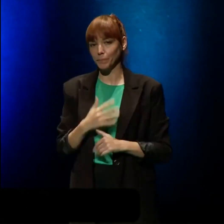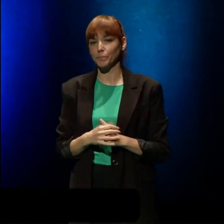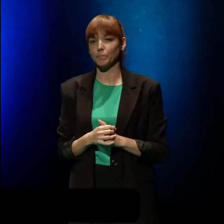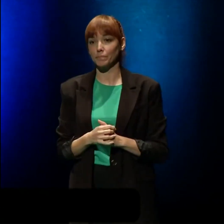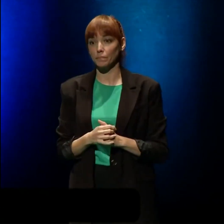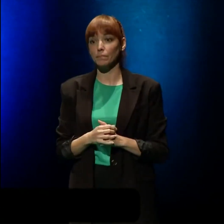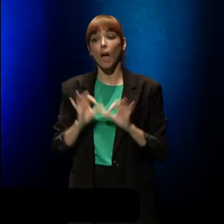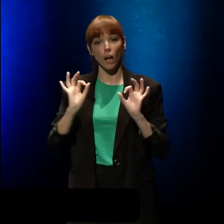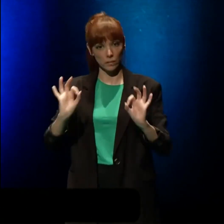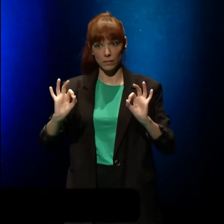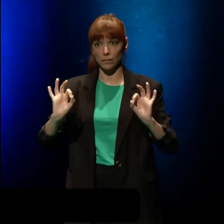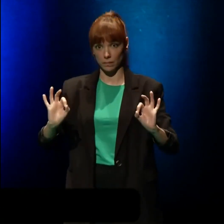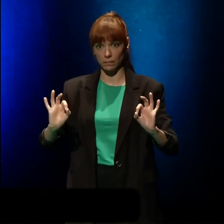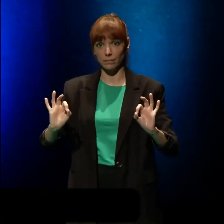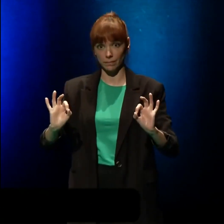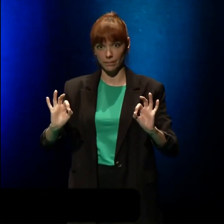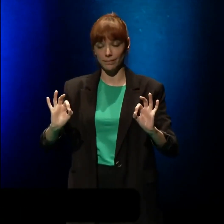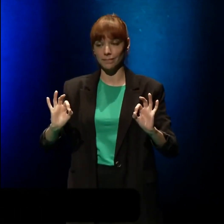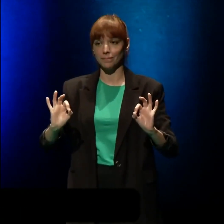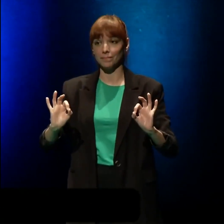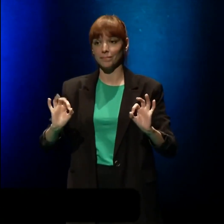Y así ha sido.